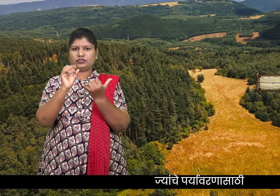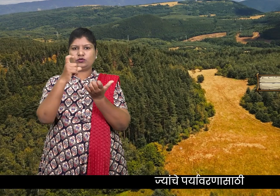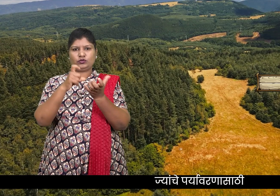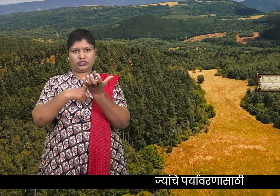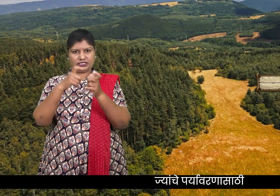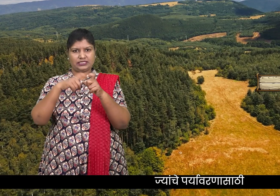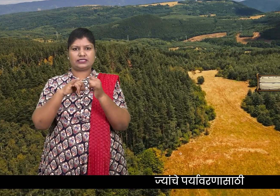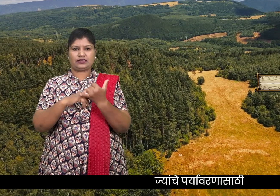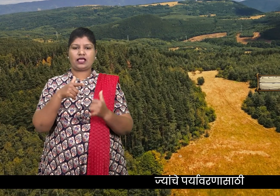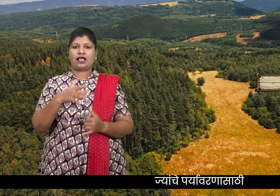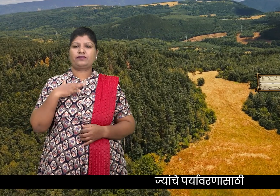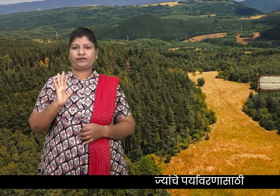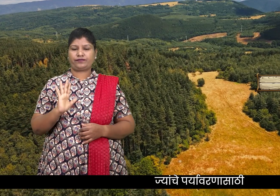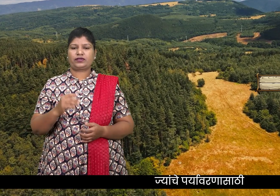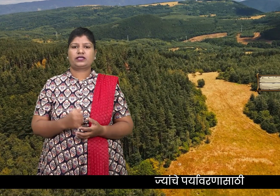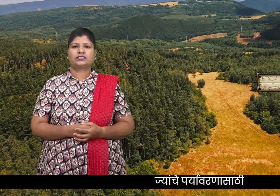ज्यांचे पर्यावरणासाठी